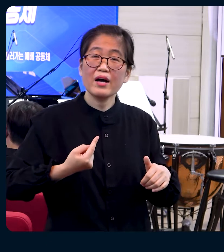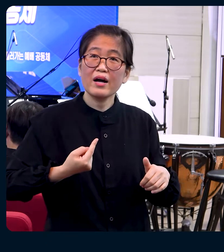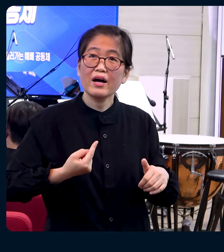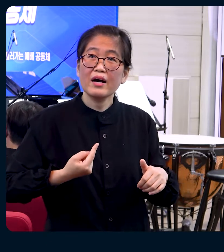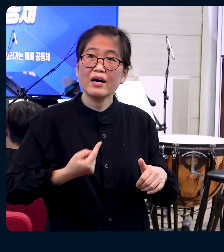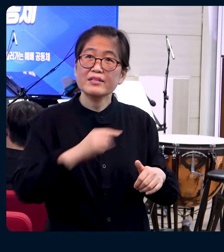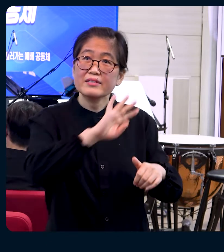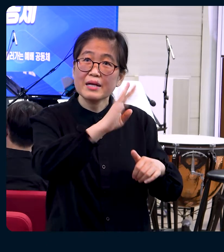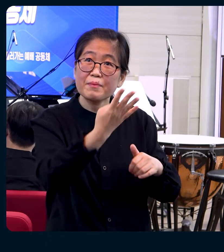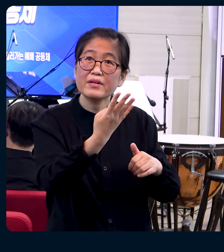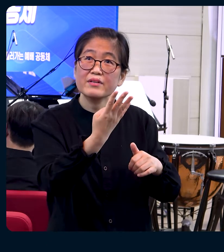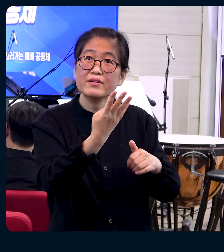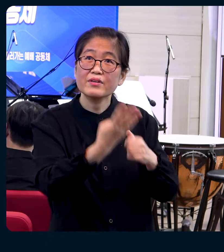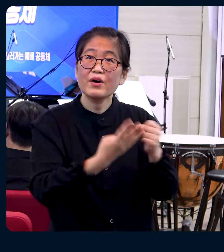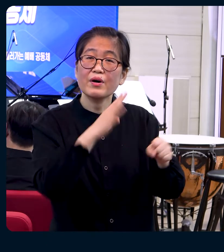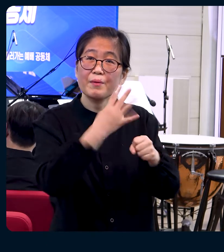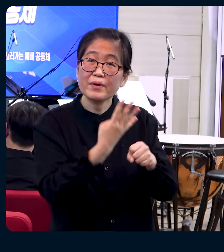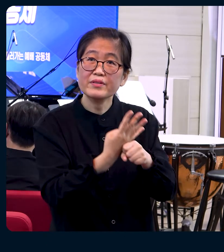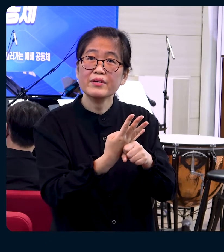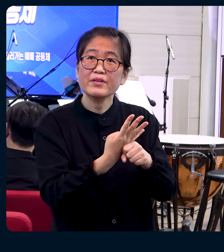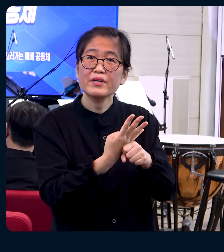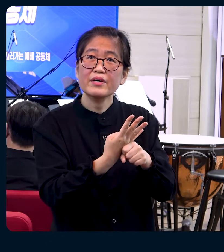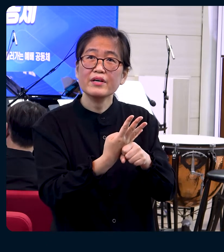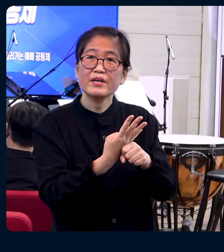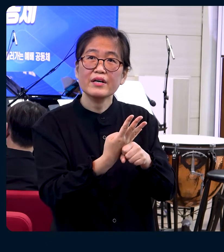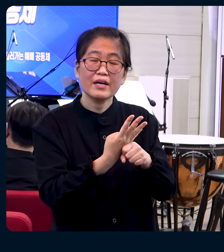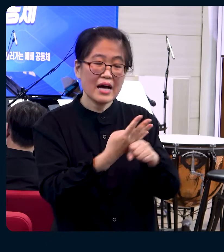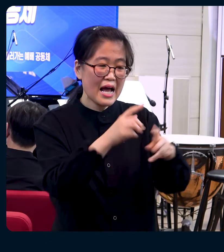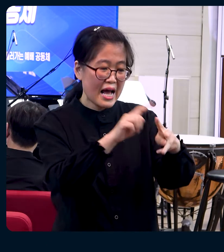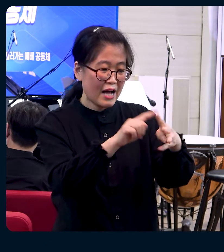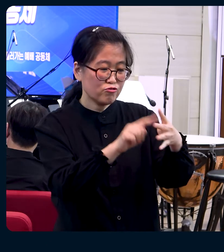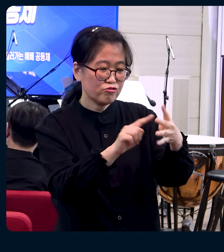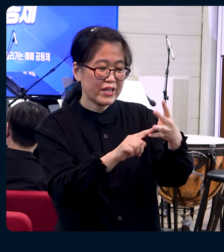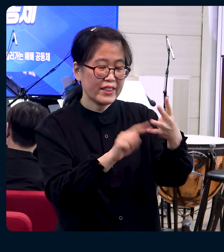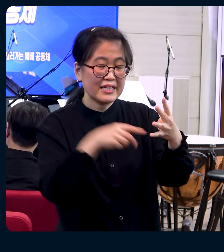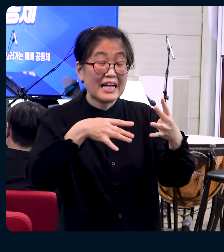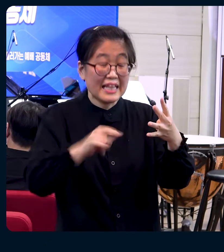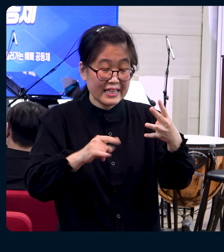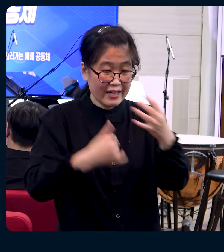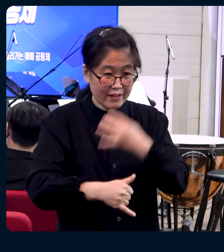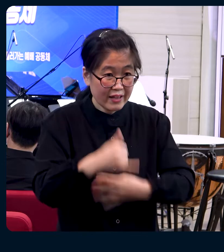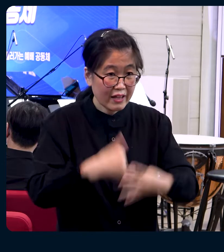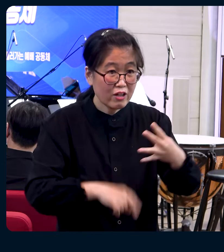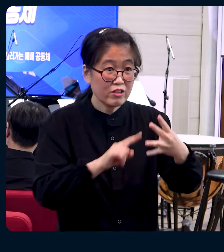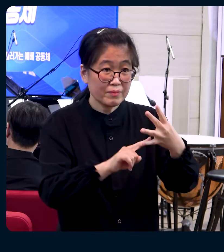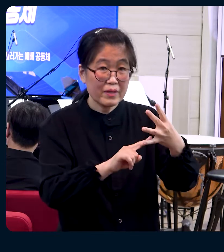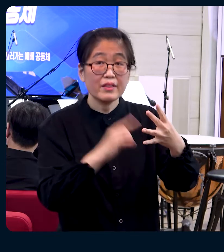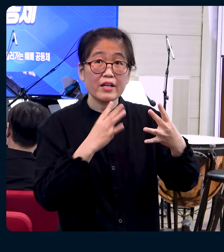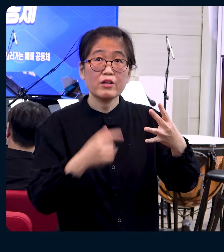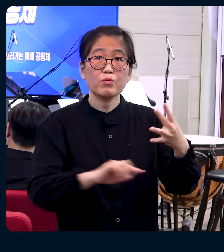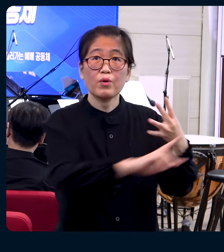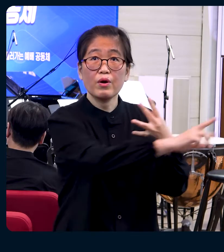겁니다. 그 400년은 애굽에 정착한 지 4세대 만에 나온다는 것입니다.